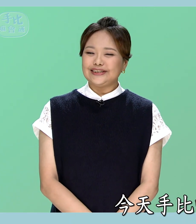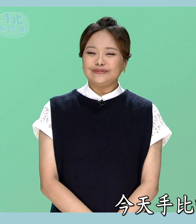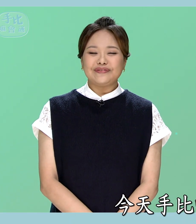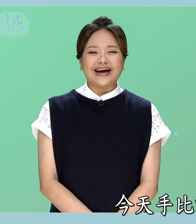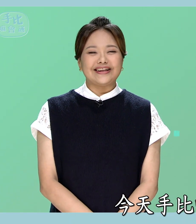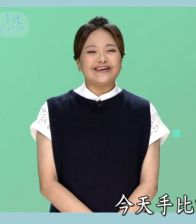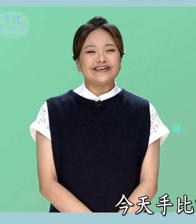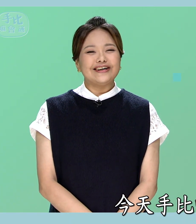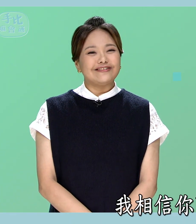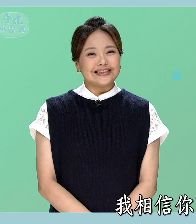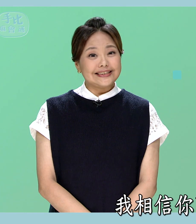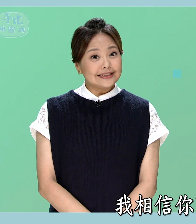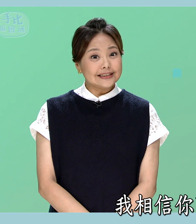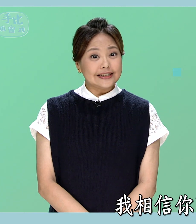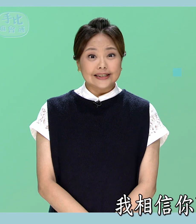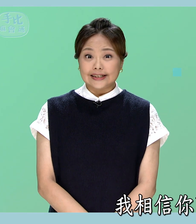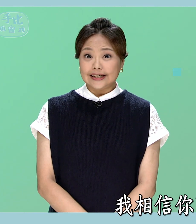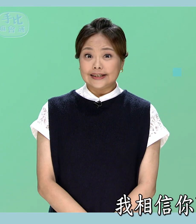比买通，我相信你可以的。